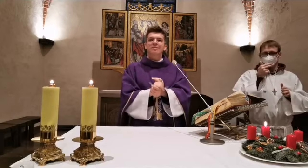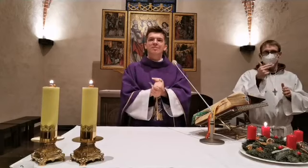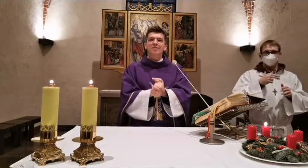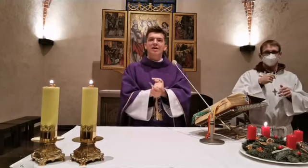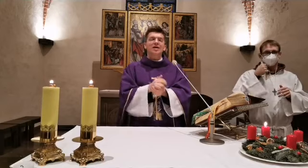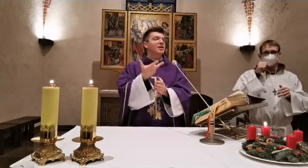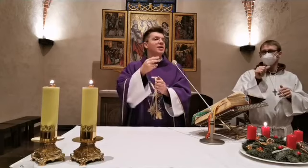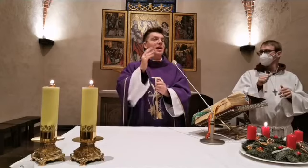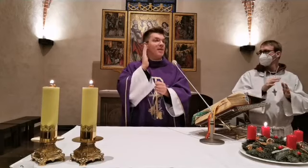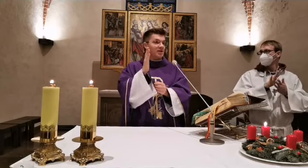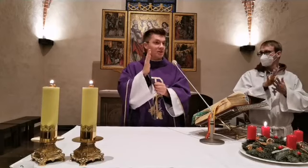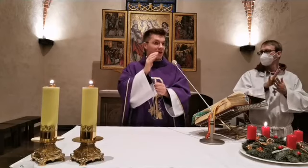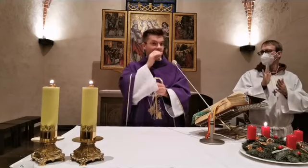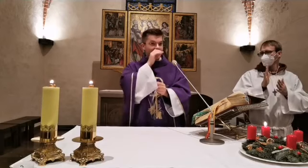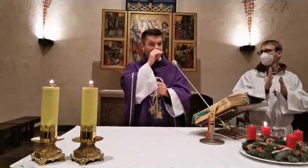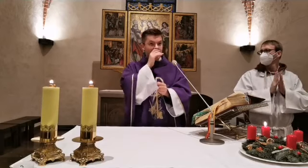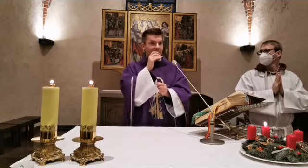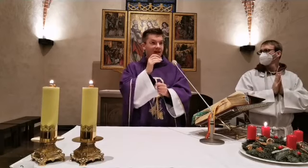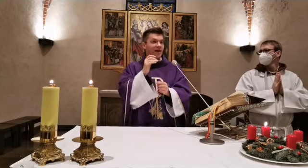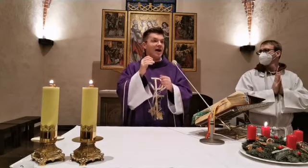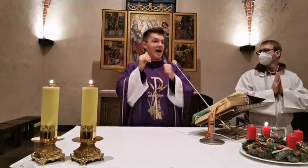Zapraszam. Nie będzie